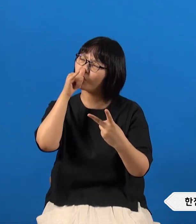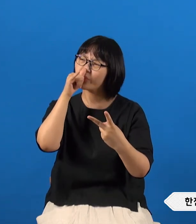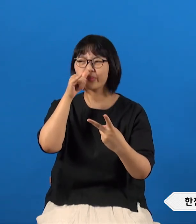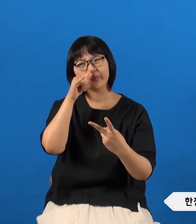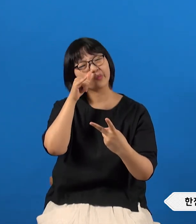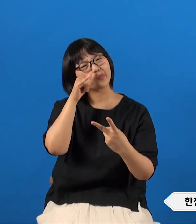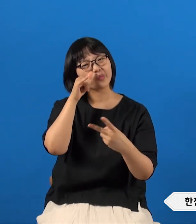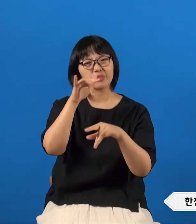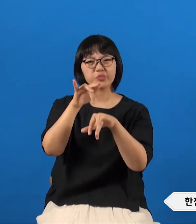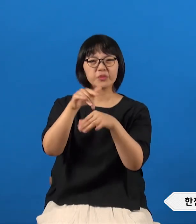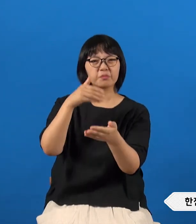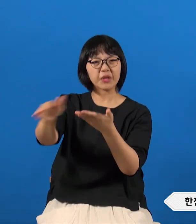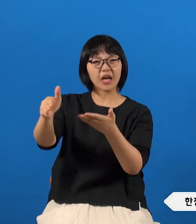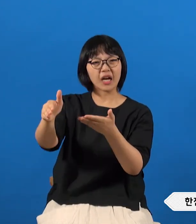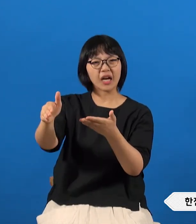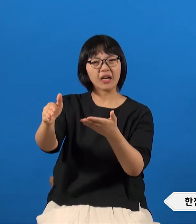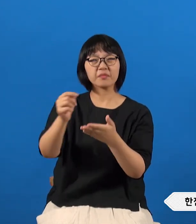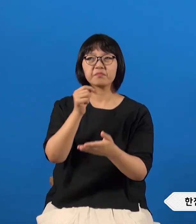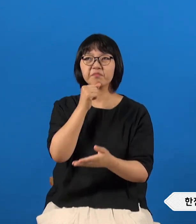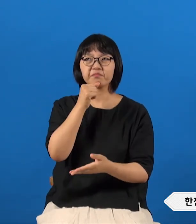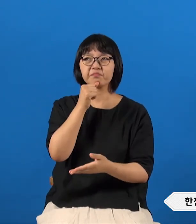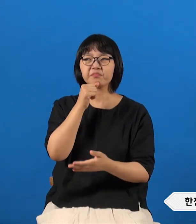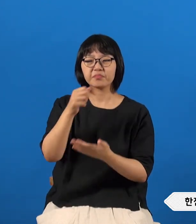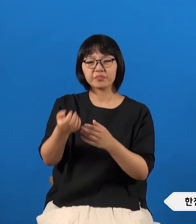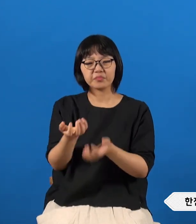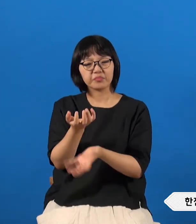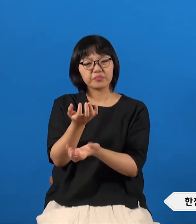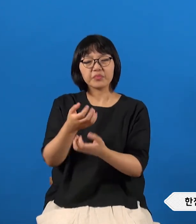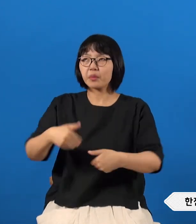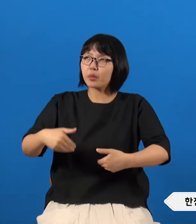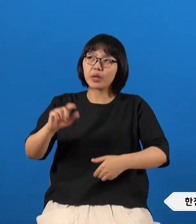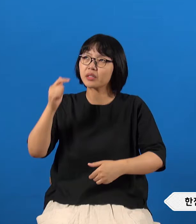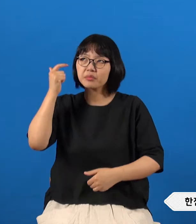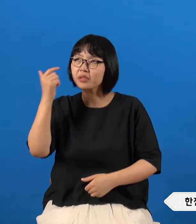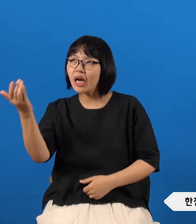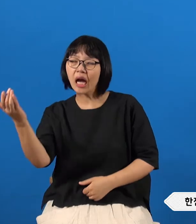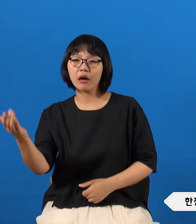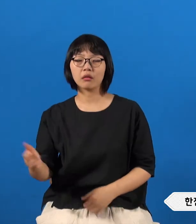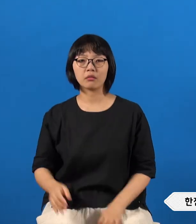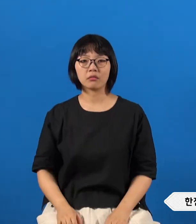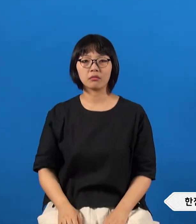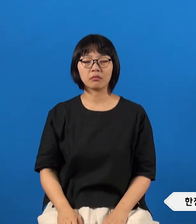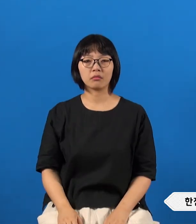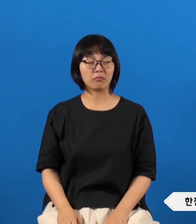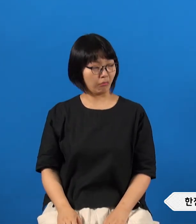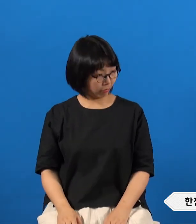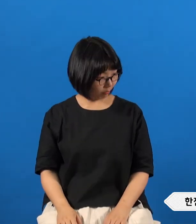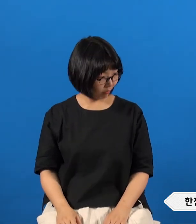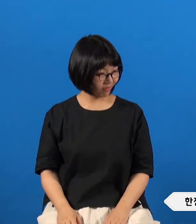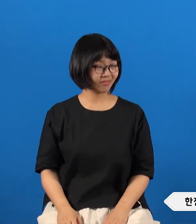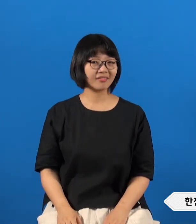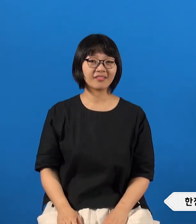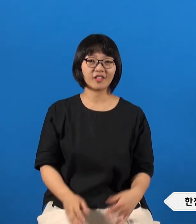좀 팥죽을 쏘가야 되지 않겠습니까? 액땜을 좀 해야 되지 않겠습니까?